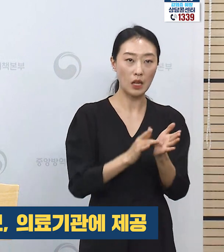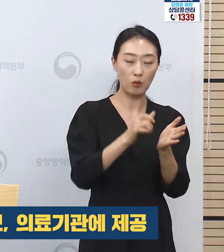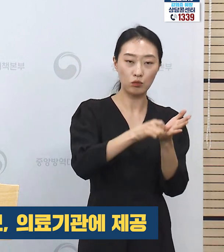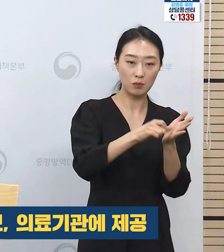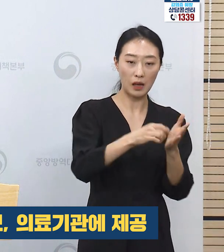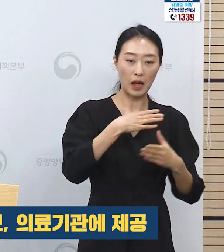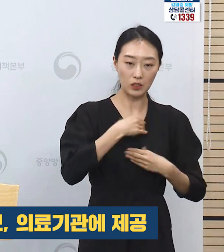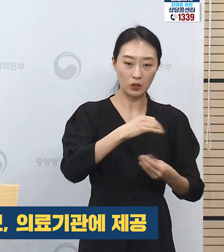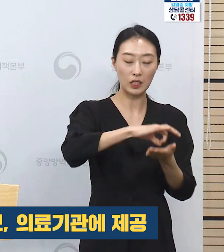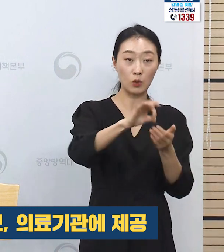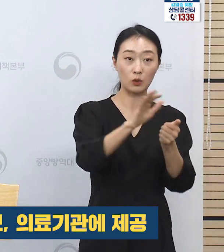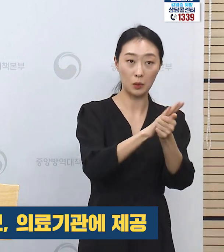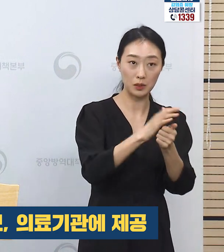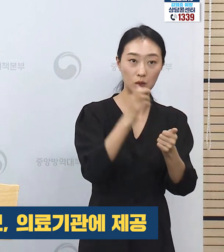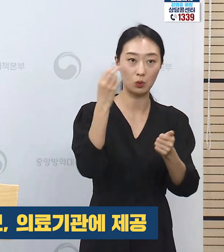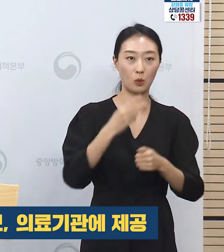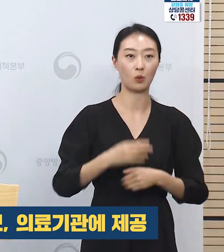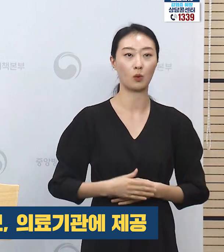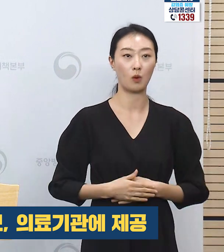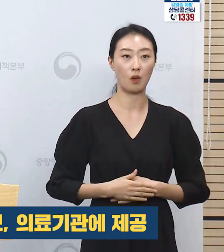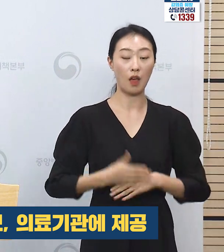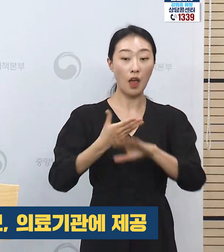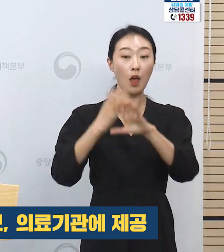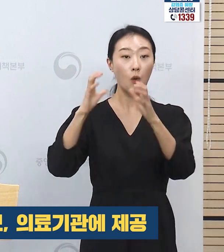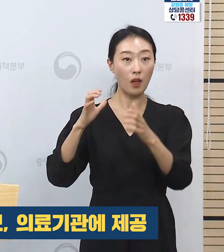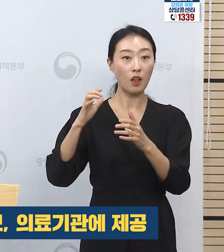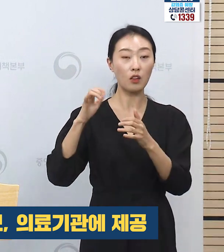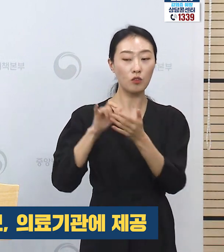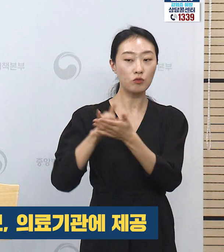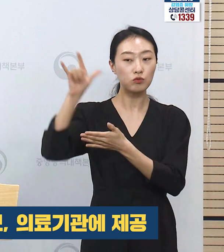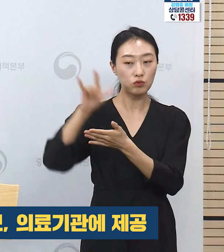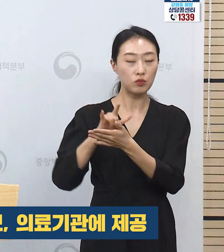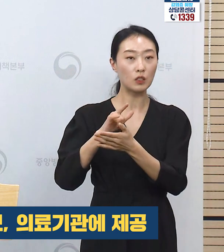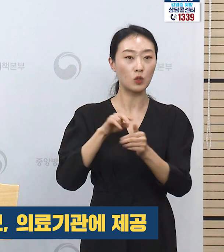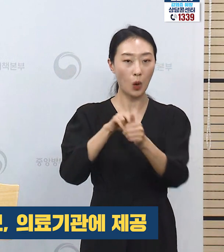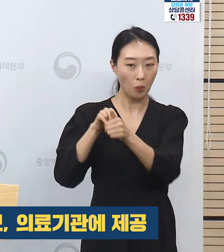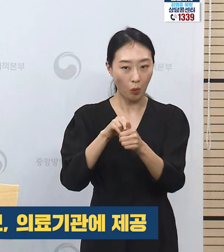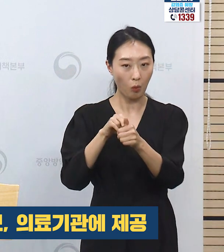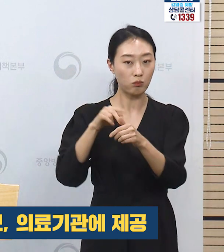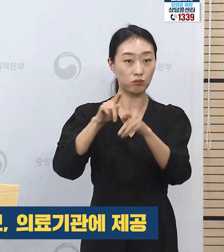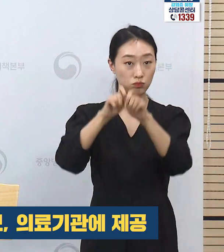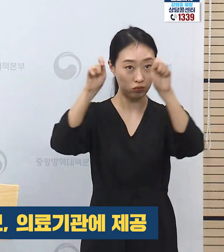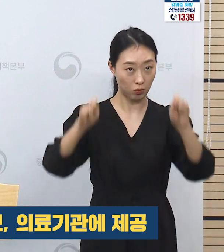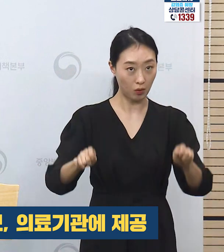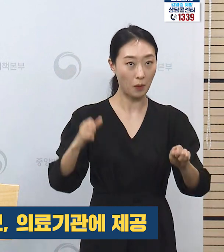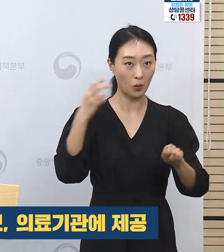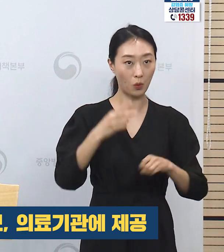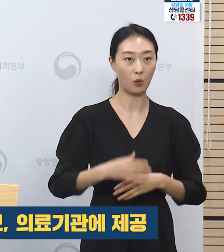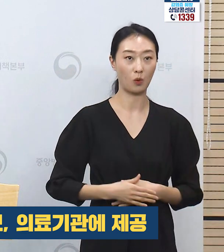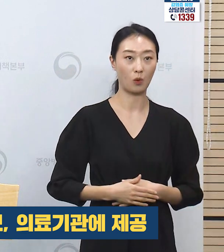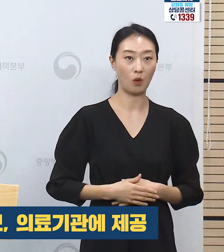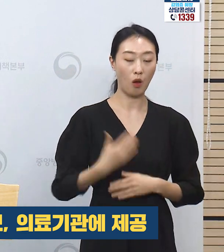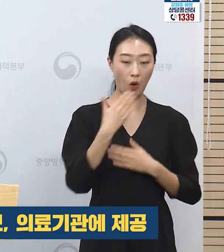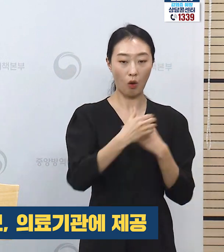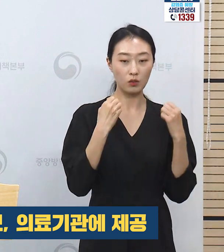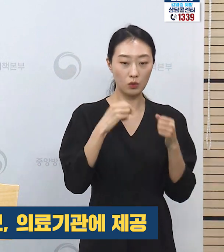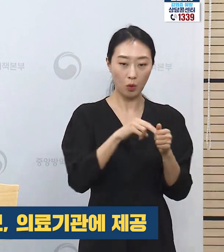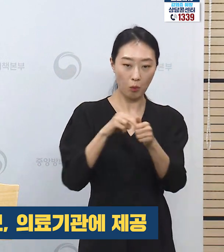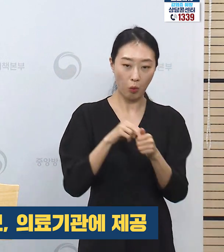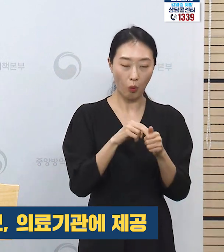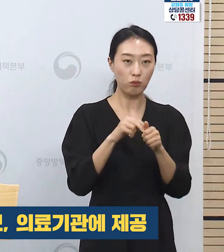서비스, 또한 해외 여행력 정보 제공 프로그램, 건강보험 자격을 확인하는 수신자 자격 조회를